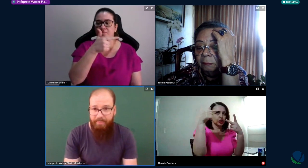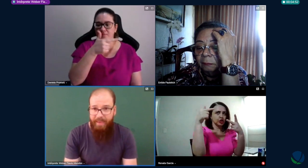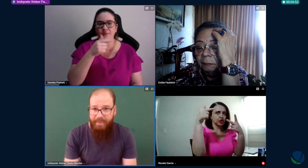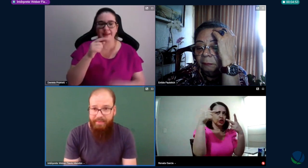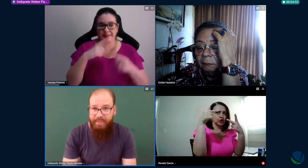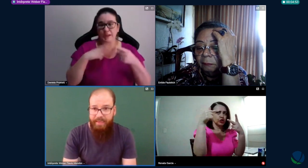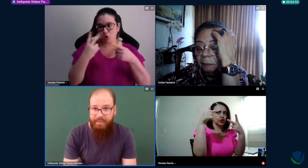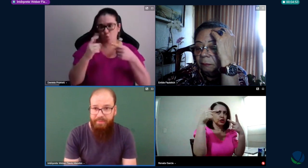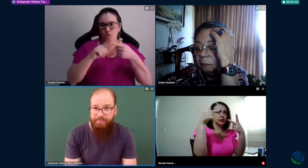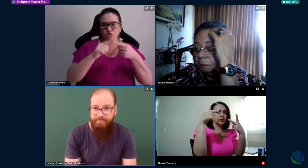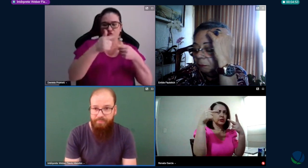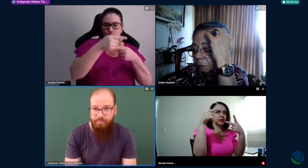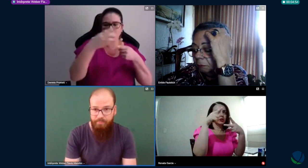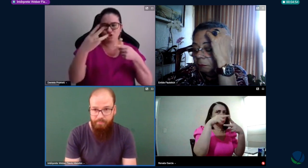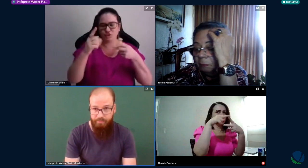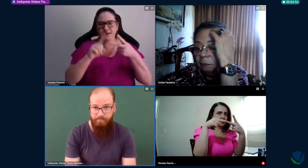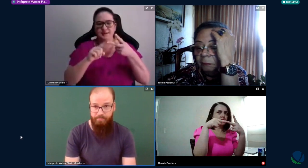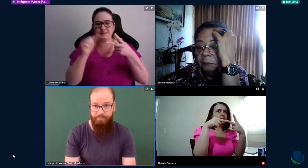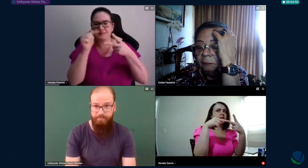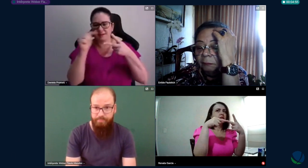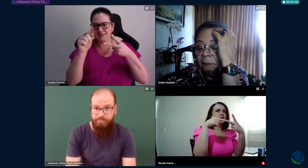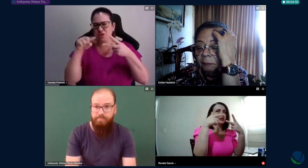Setenta e sete também, né, Daniela?